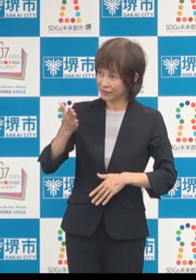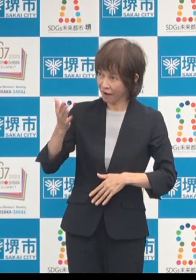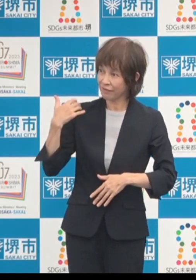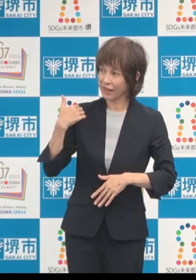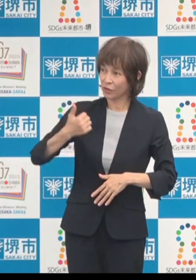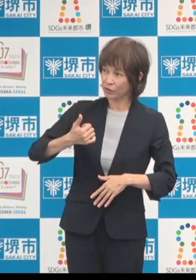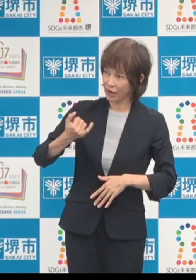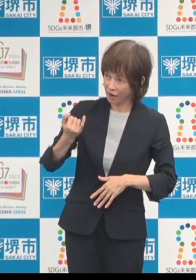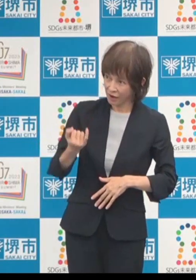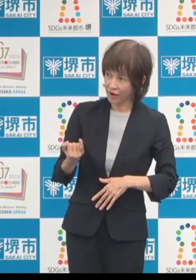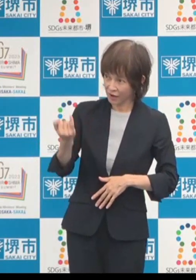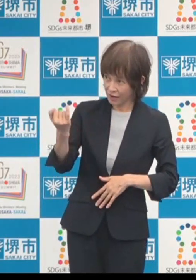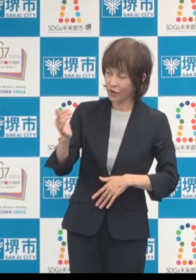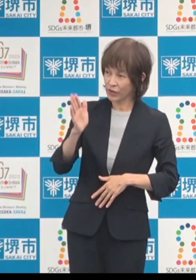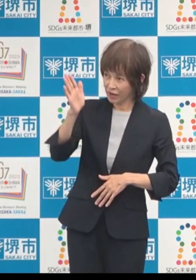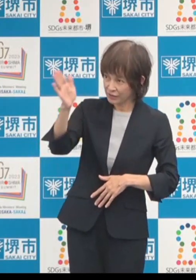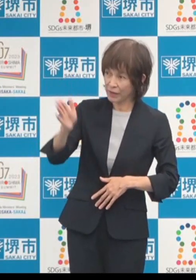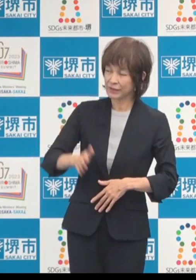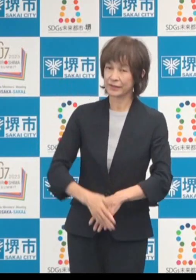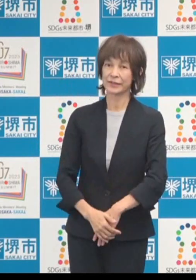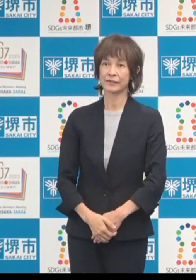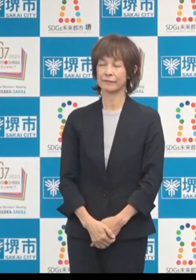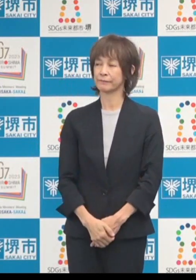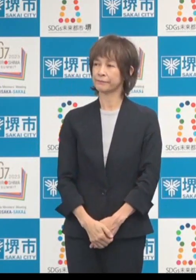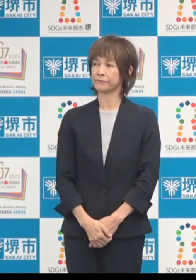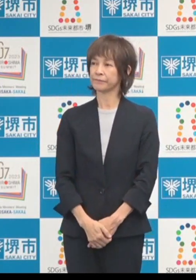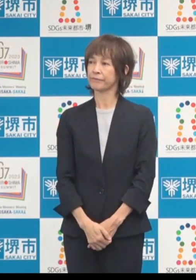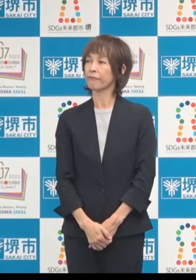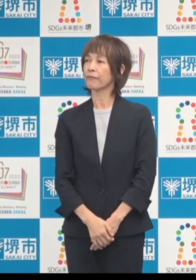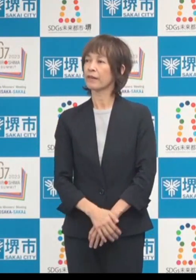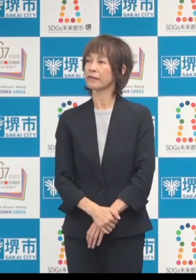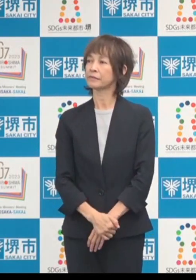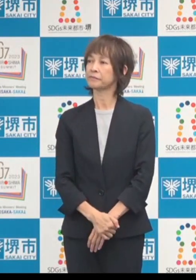当者、 担当者お願いします。